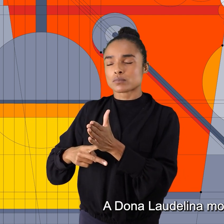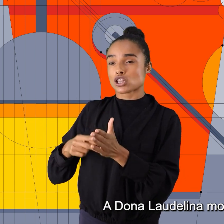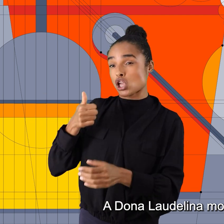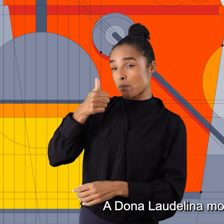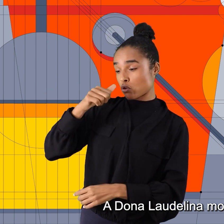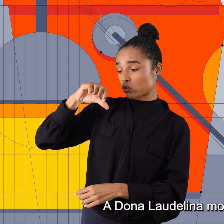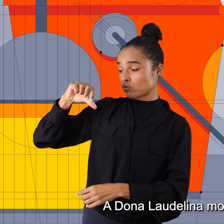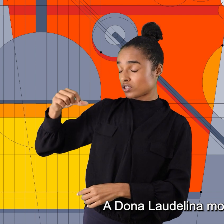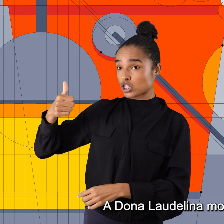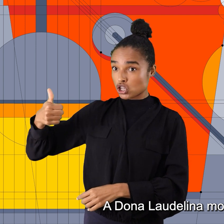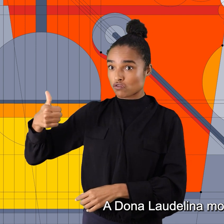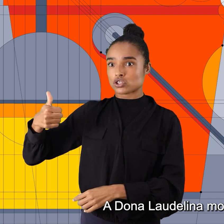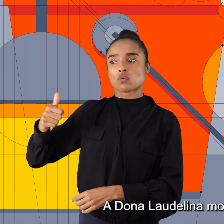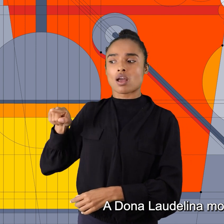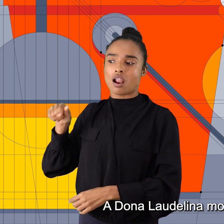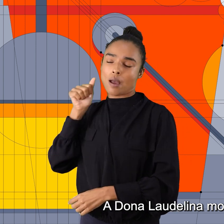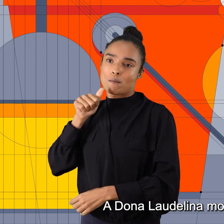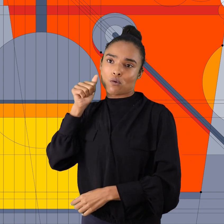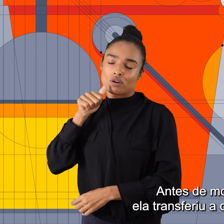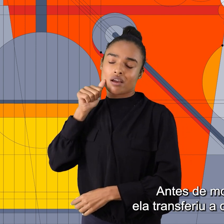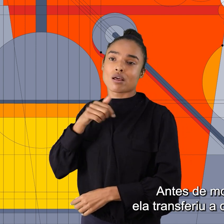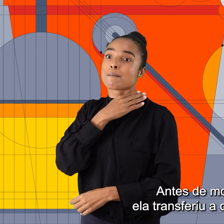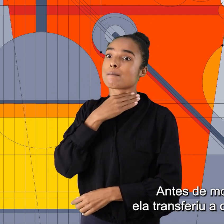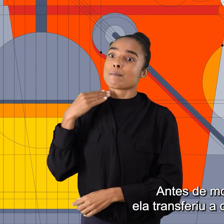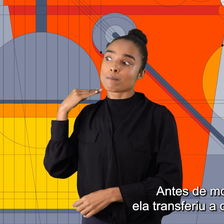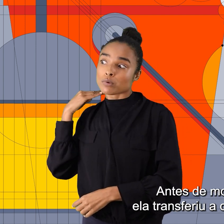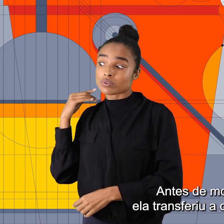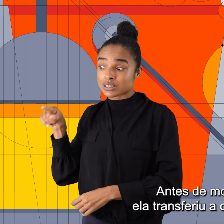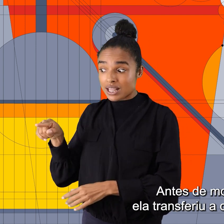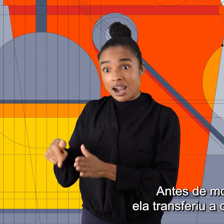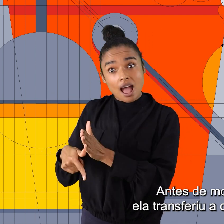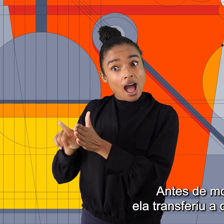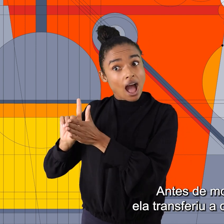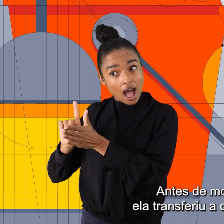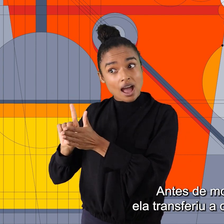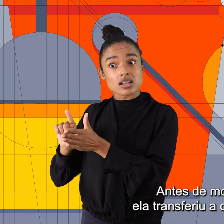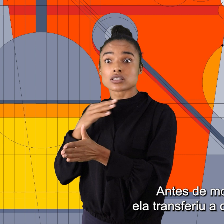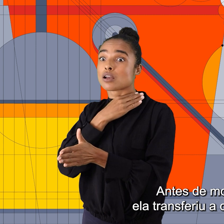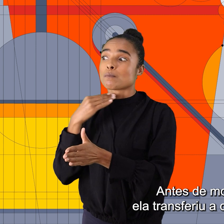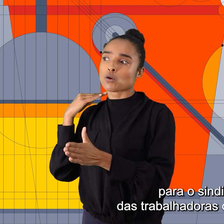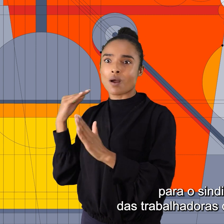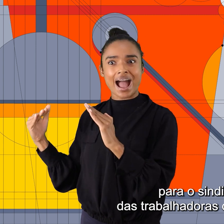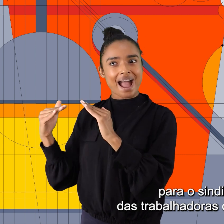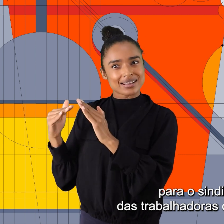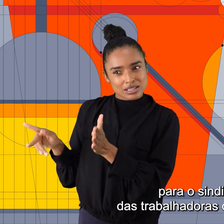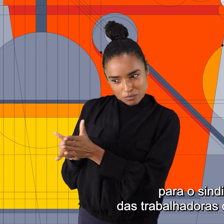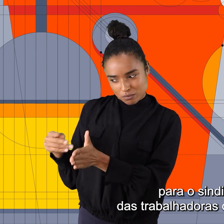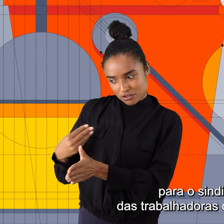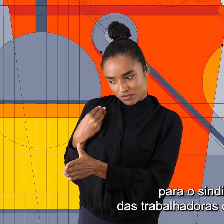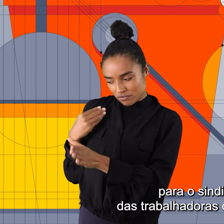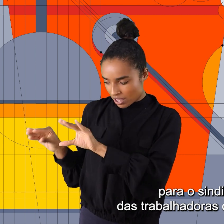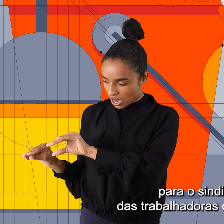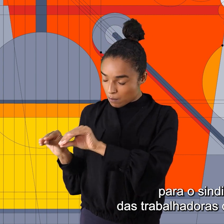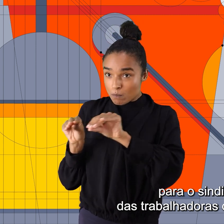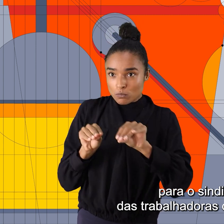em 1991. Antes de morrer, ela transferiu a casa dela para o